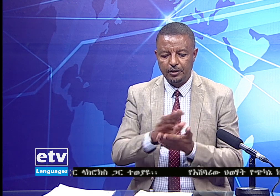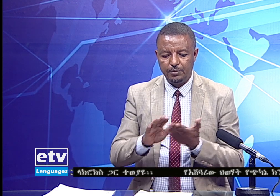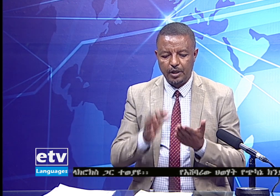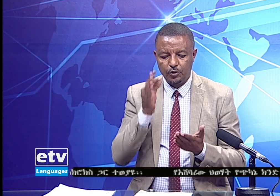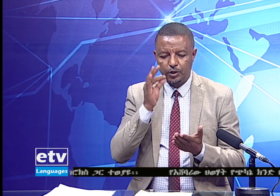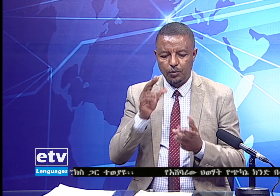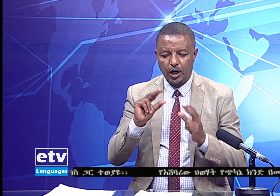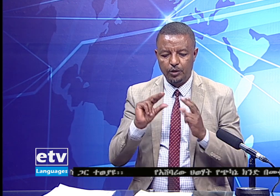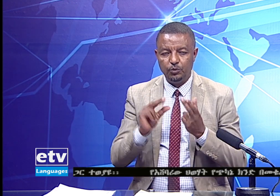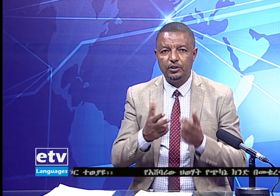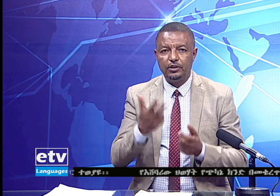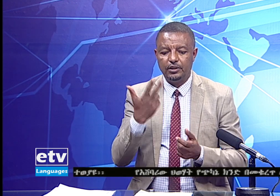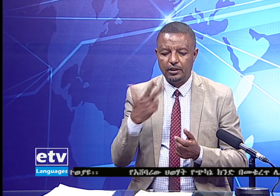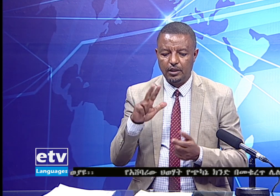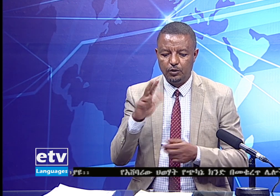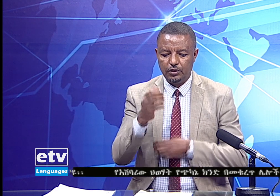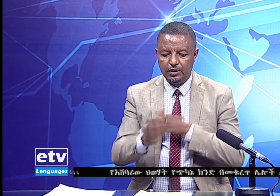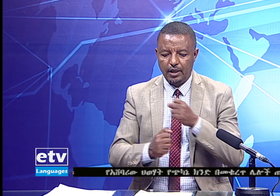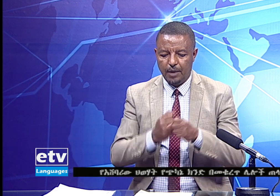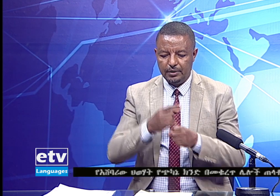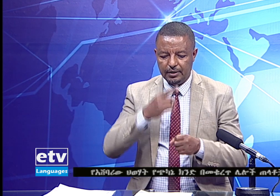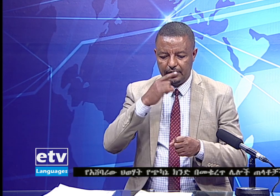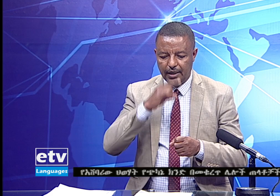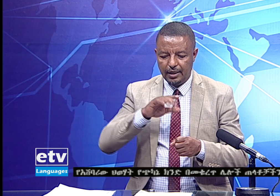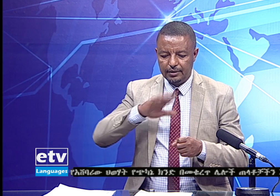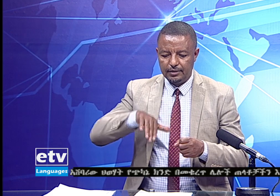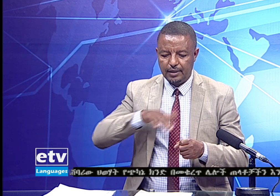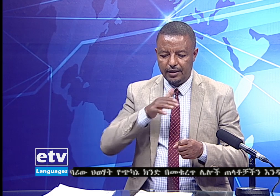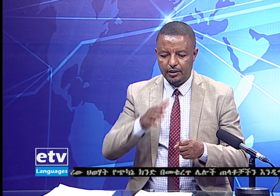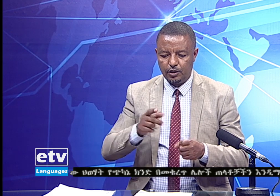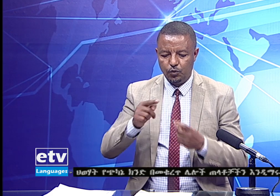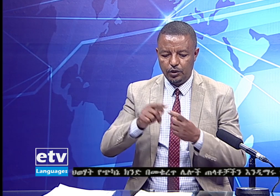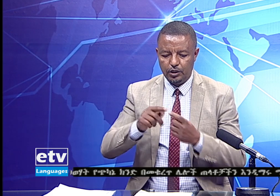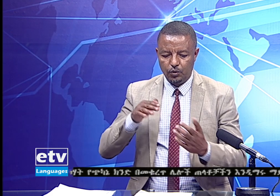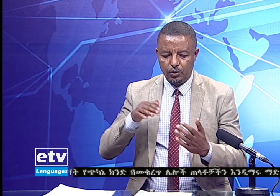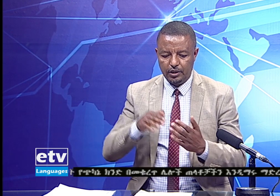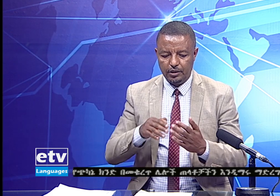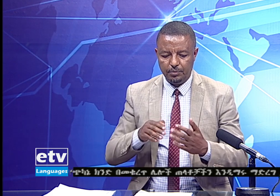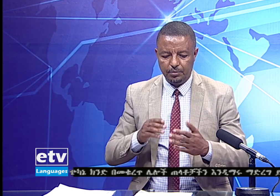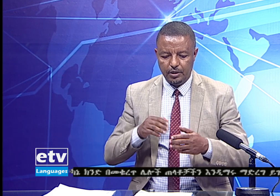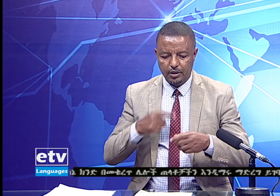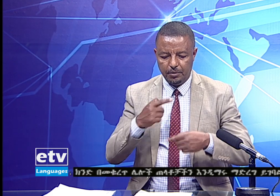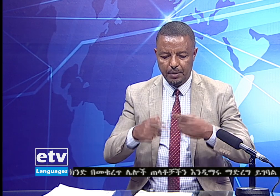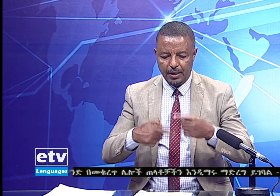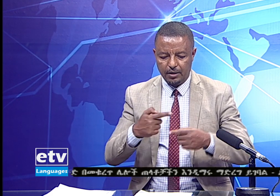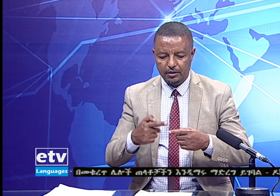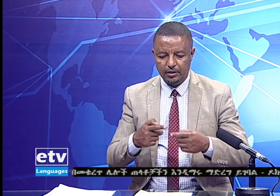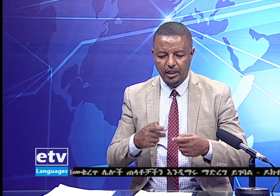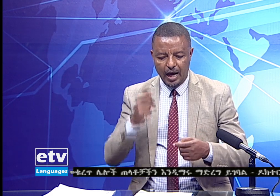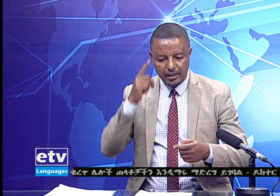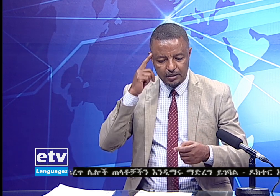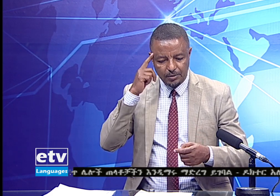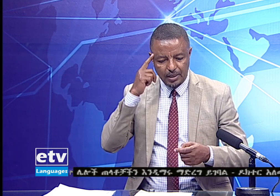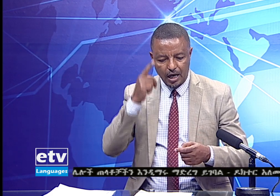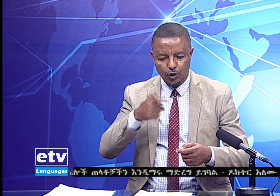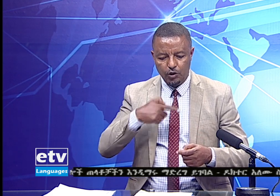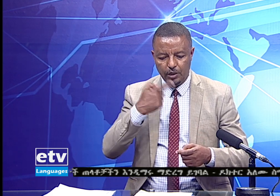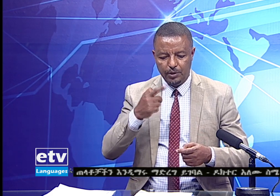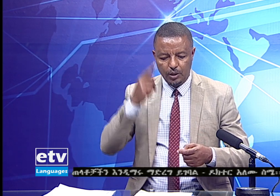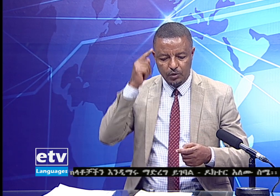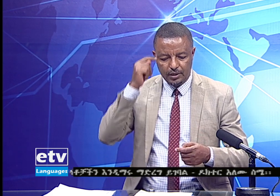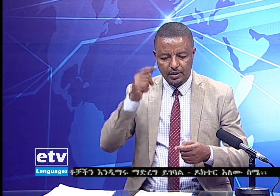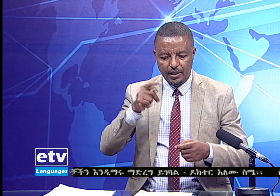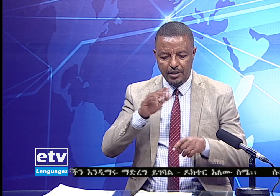በመጨረሻም አሸባሪው የህወሓት ቡድን የ13 ዓመት ህጻናት ሳይቀር ወደ ጦርነት በመማገድ